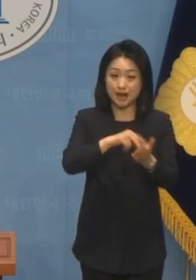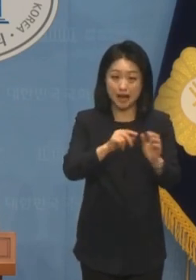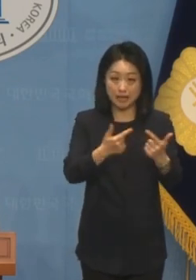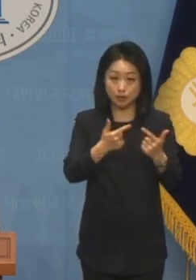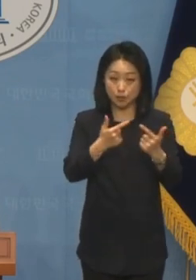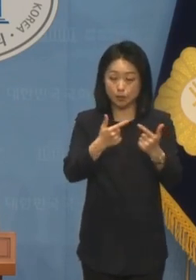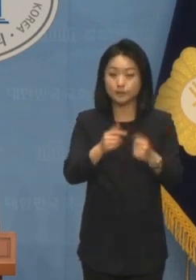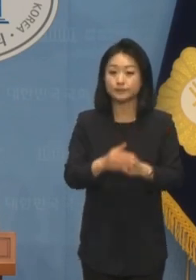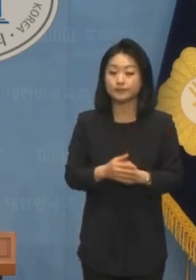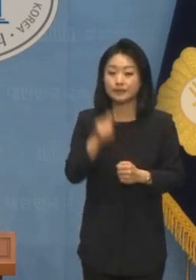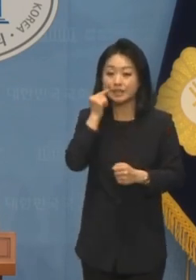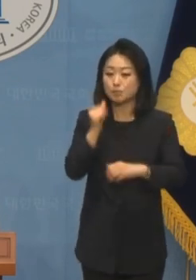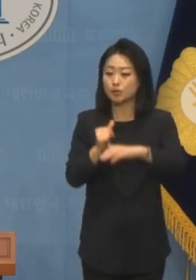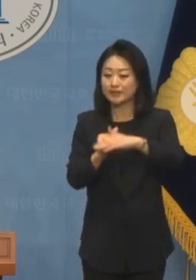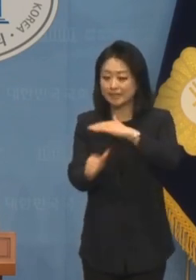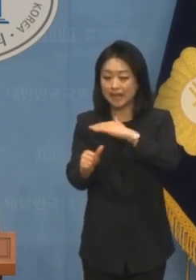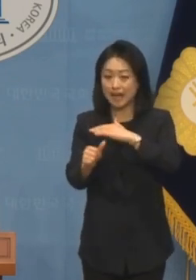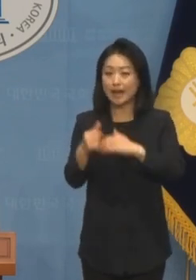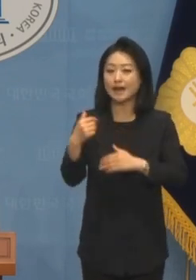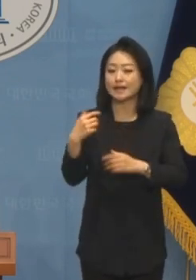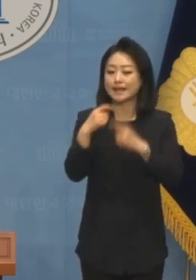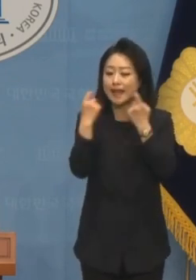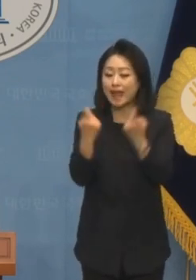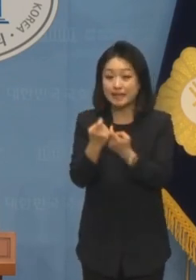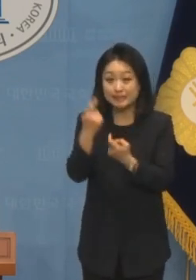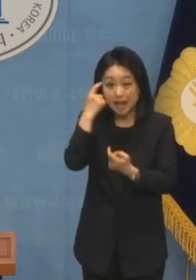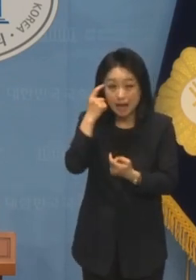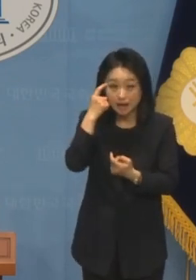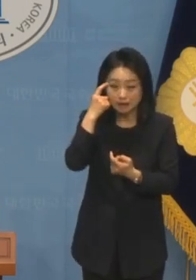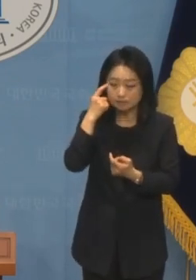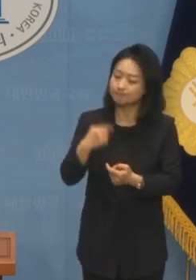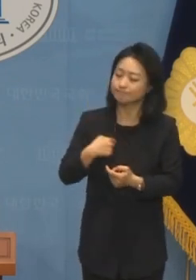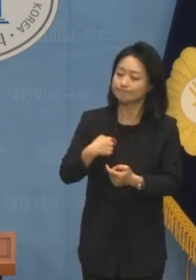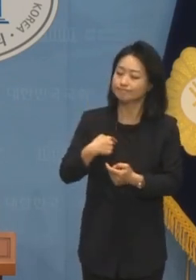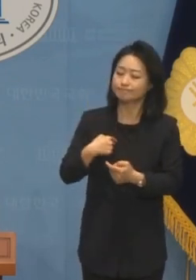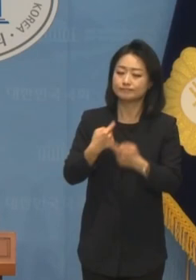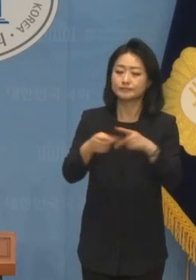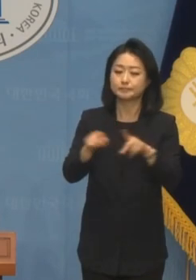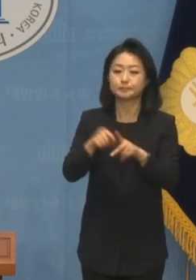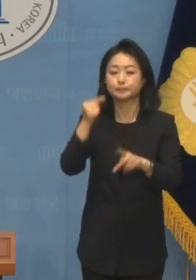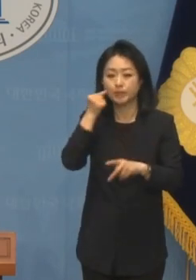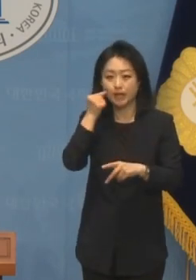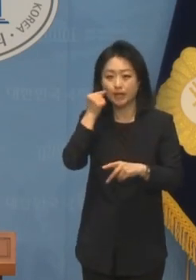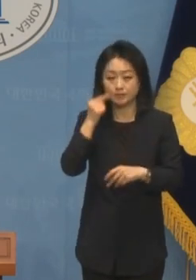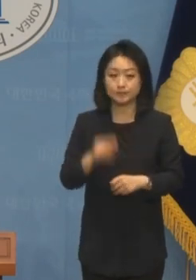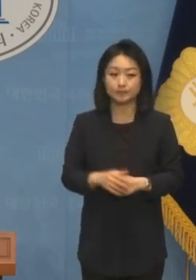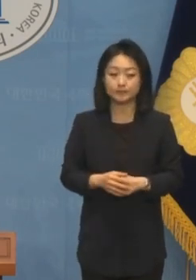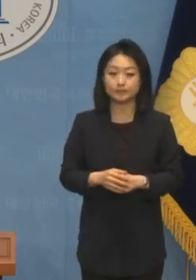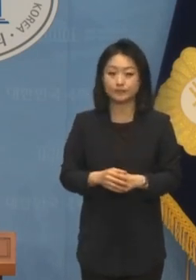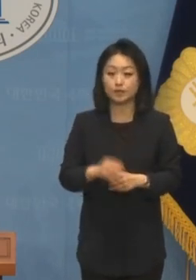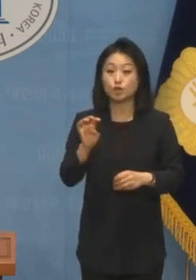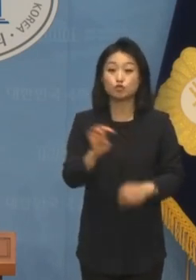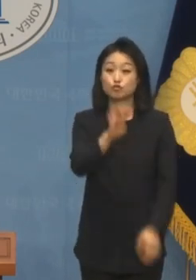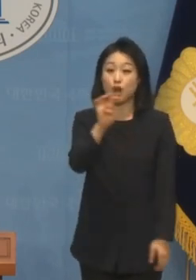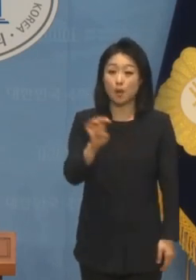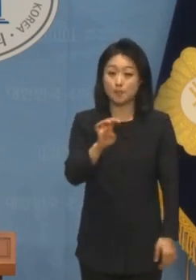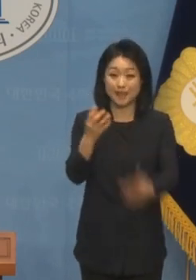개인적 의견이라고 해도 용납할 수 없습니다. 윤 대사가 예로 든 유럽의